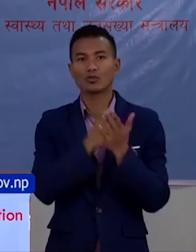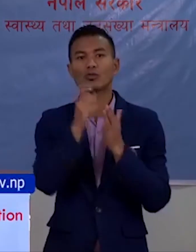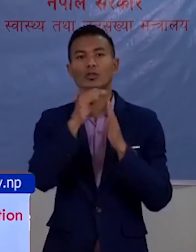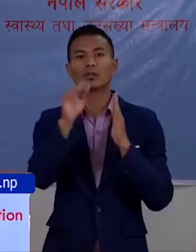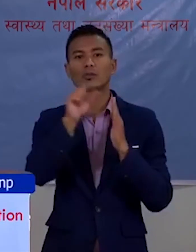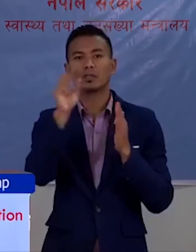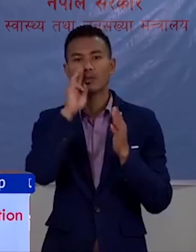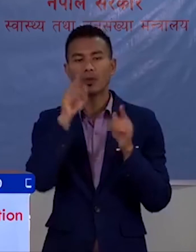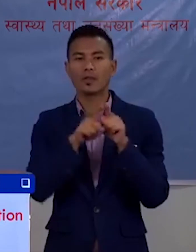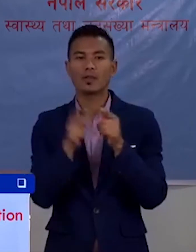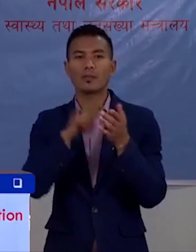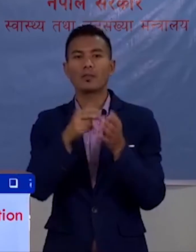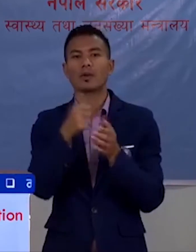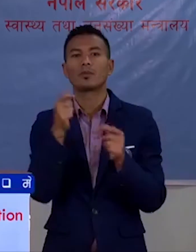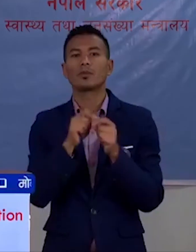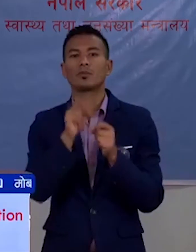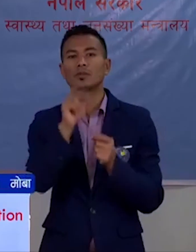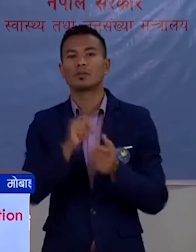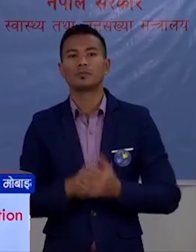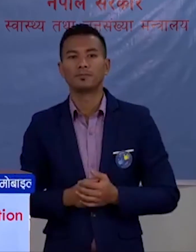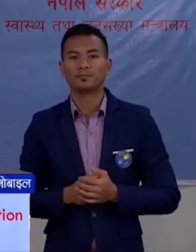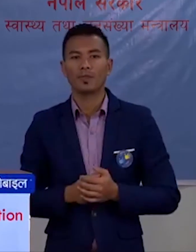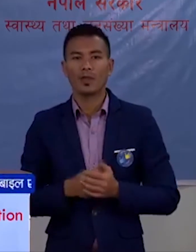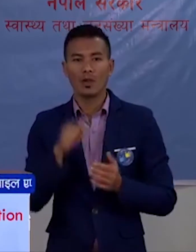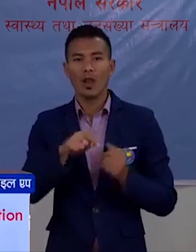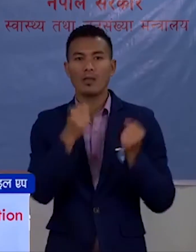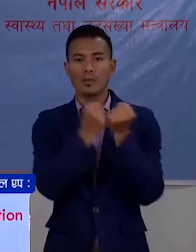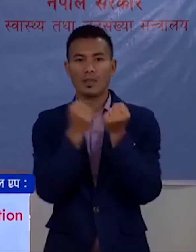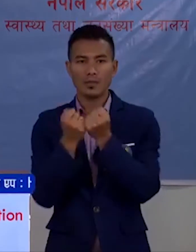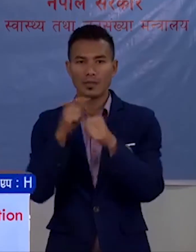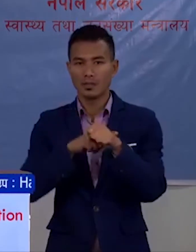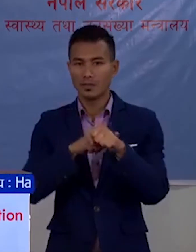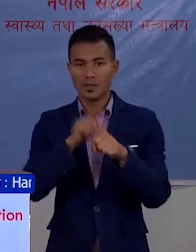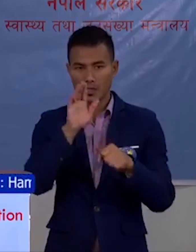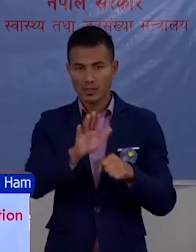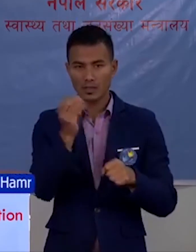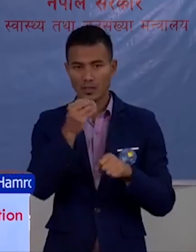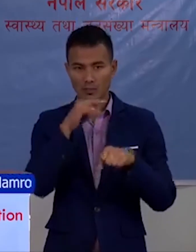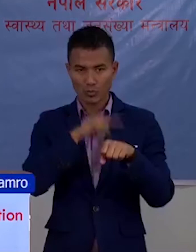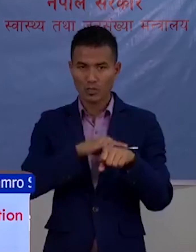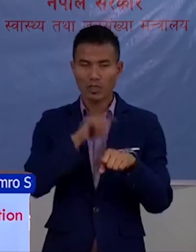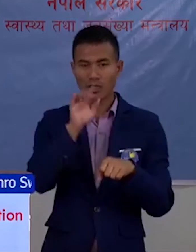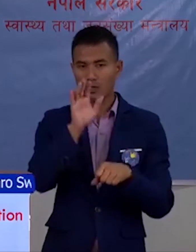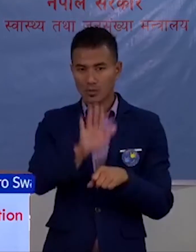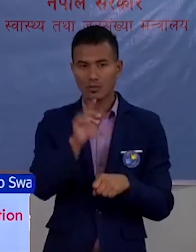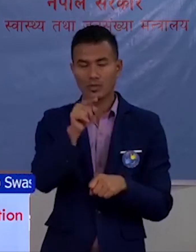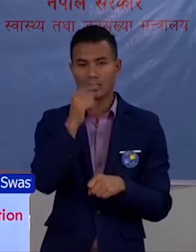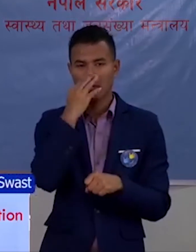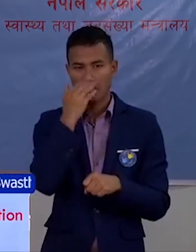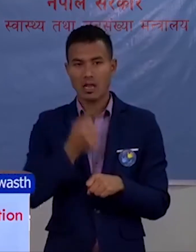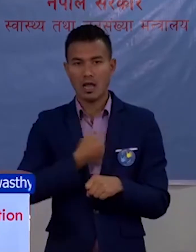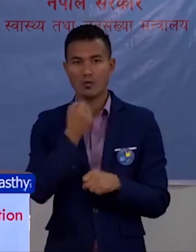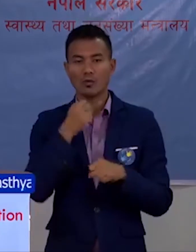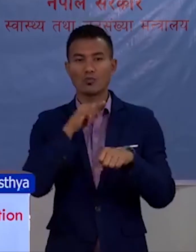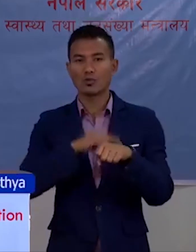पनि हामीले वृद्धि गर्दै जानुपर्ने हुन्छ। अहिले लकडाउनको पनि समय छ, हामीलाई केही फुर्सद पनि छ। त्यसले गर्दाखेरि आफ्नो